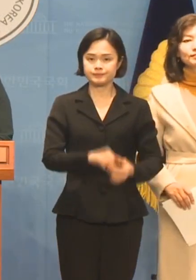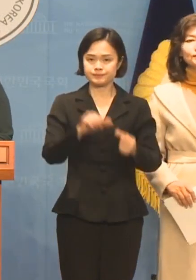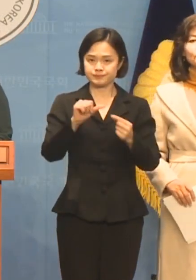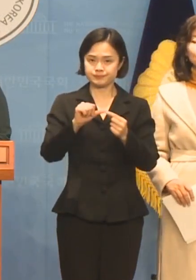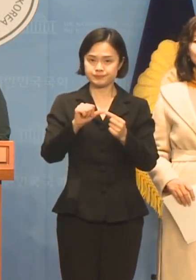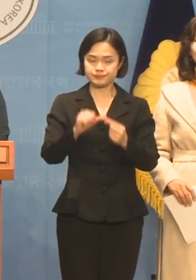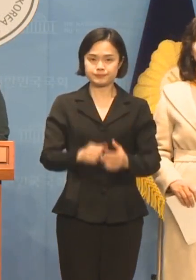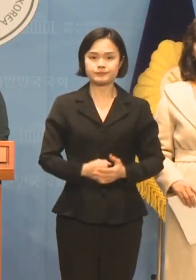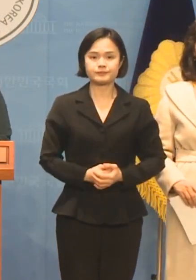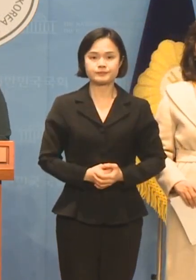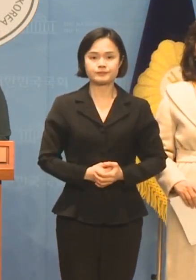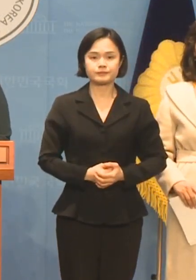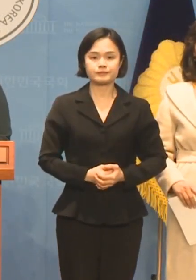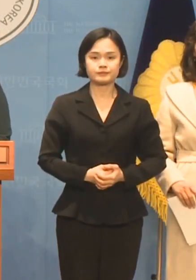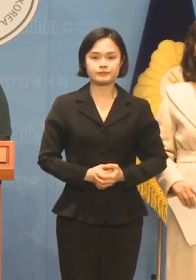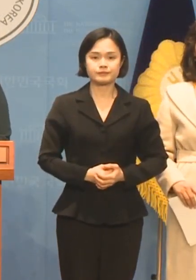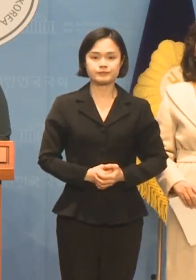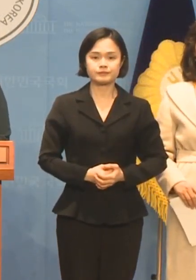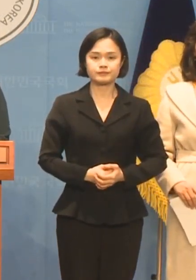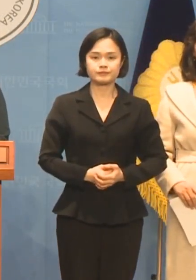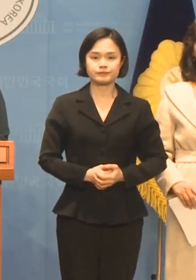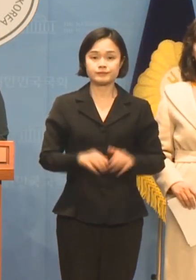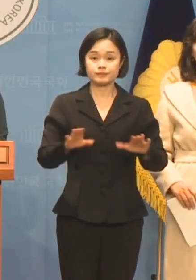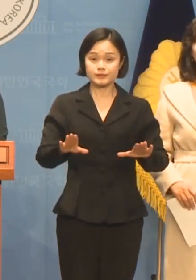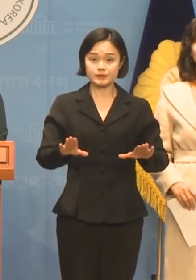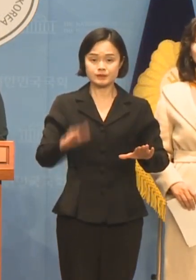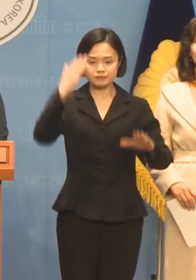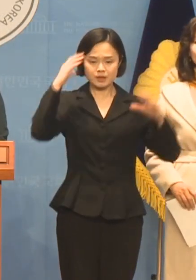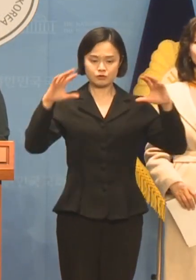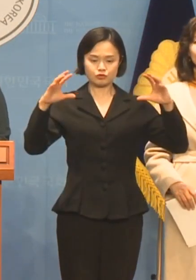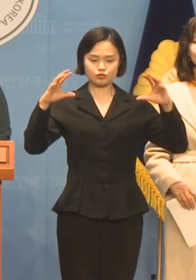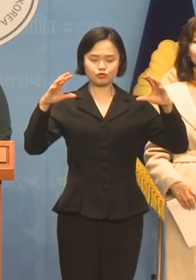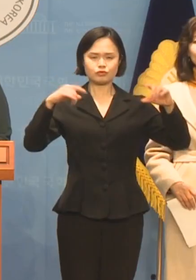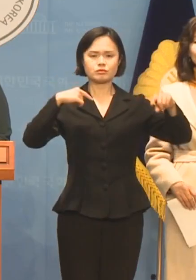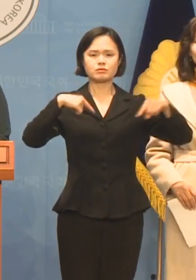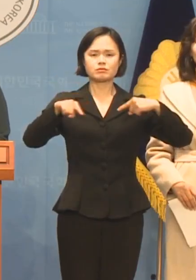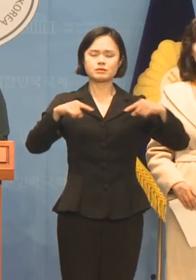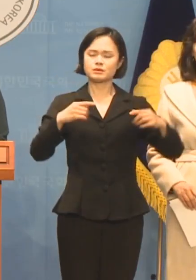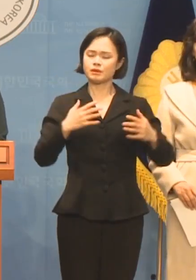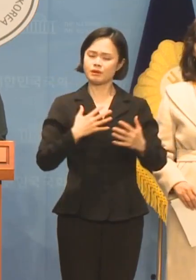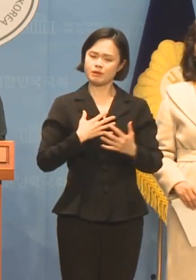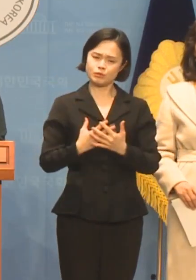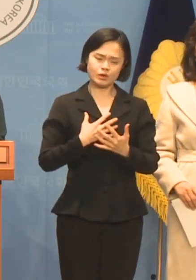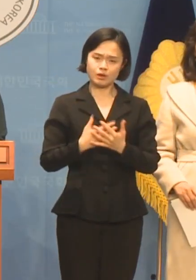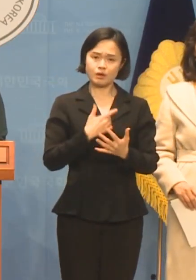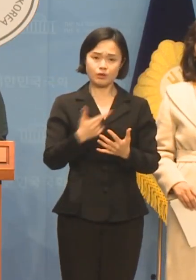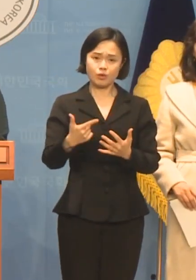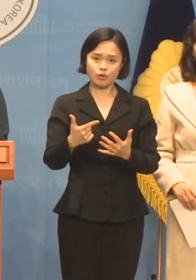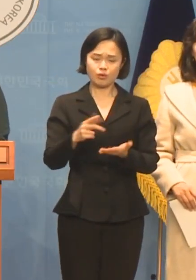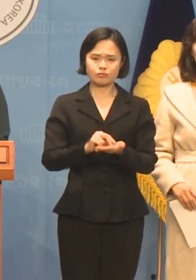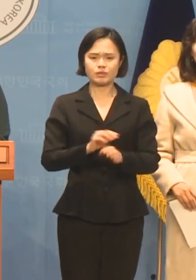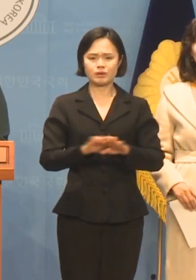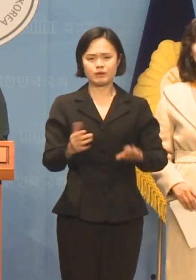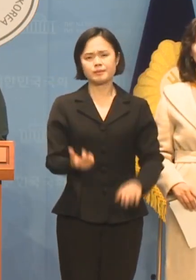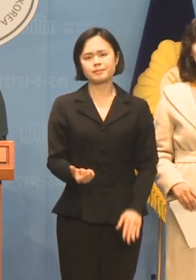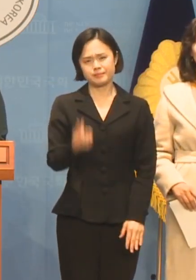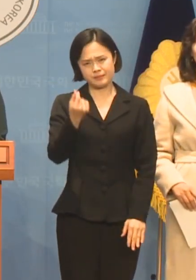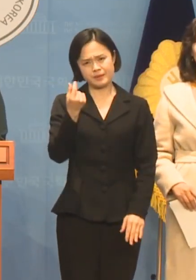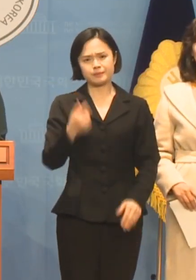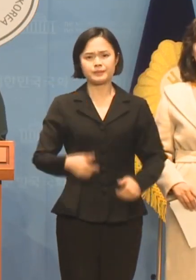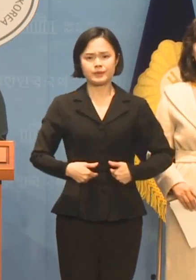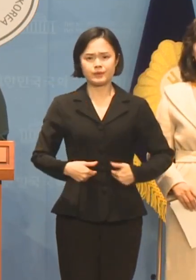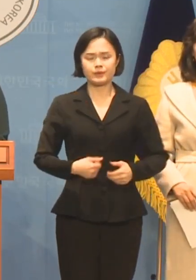다섯째, 현재 진행되는 정치적 불안정성을 걷어내야 합니다. 경제통이라 불리는 최상목 국무총리